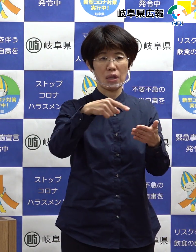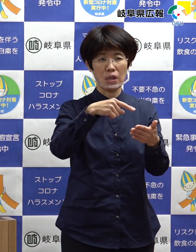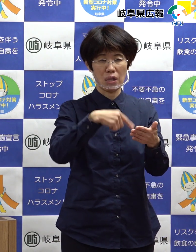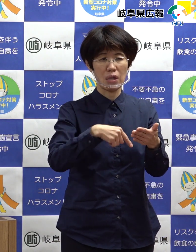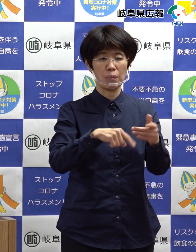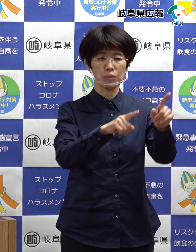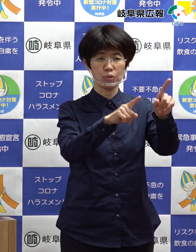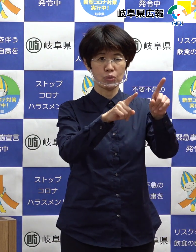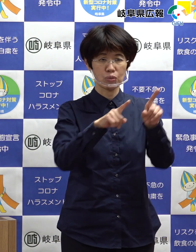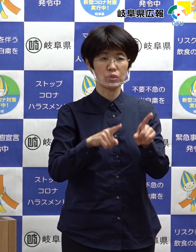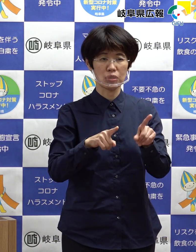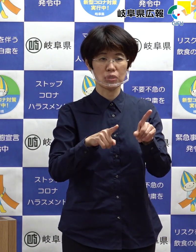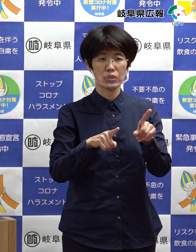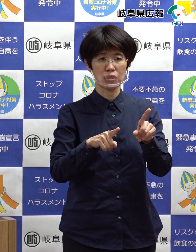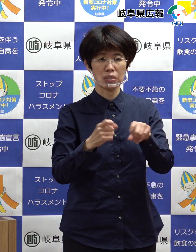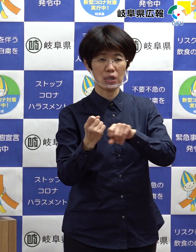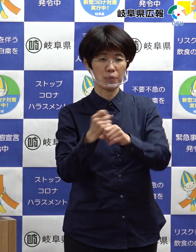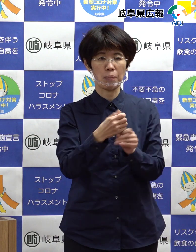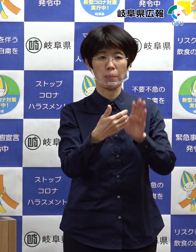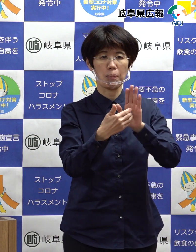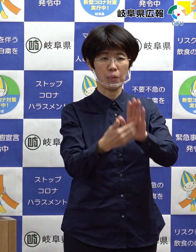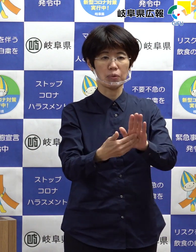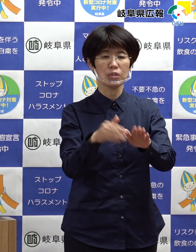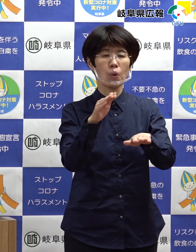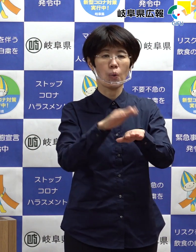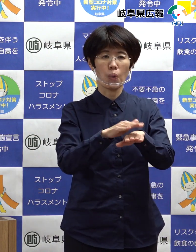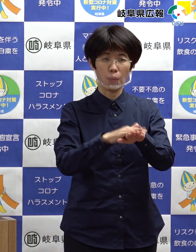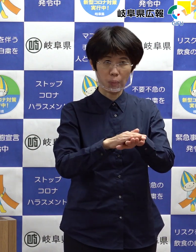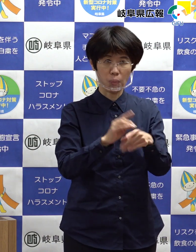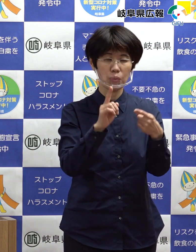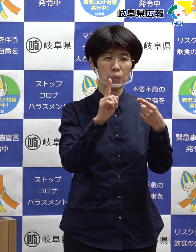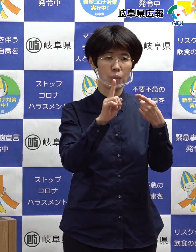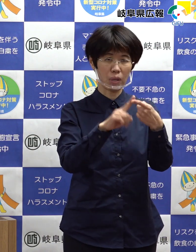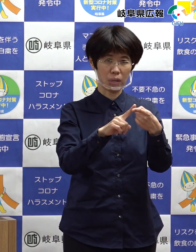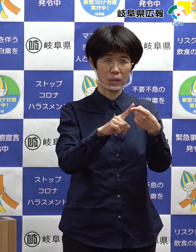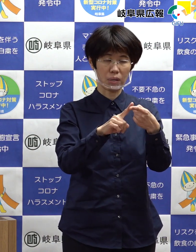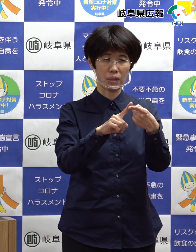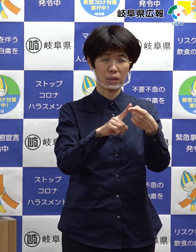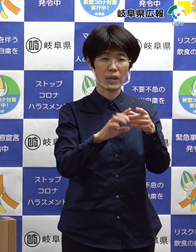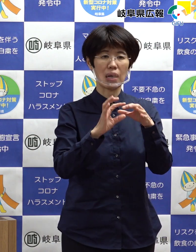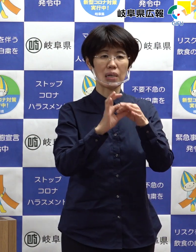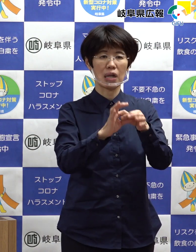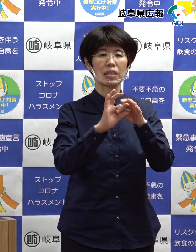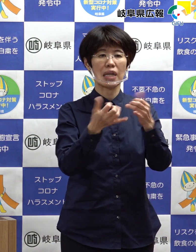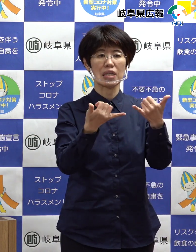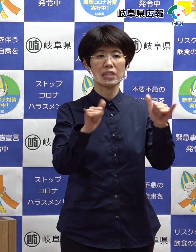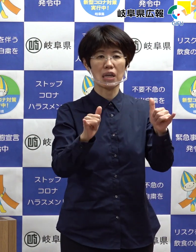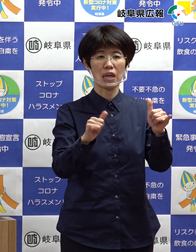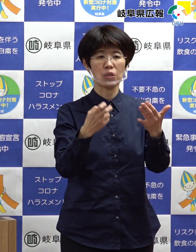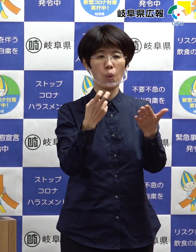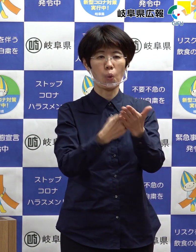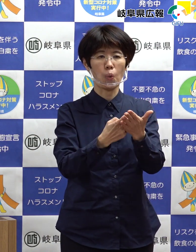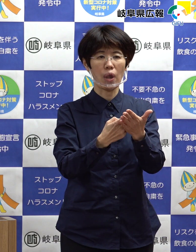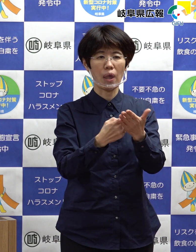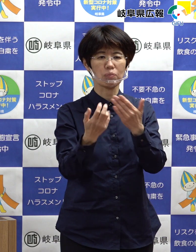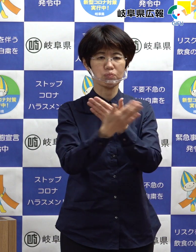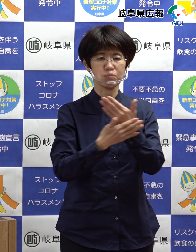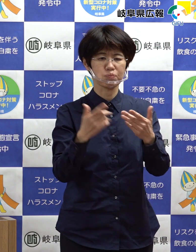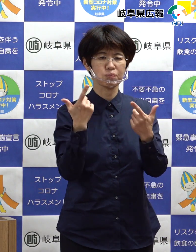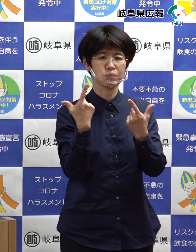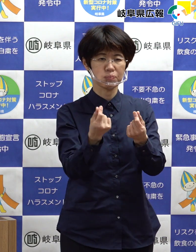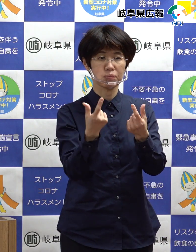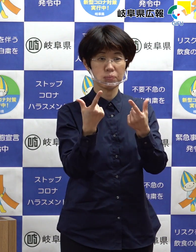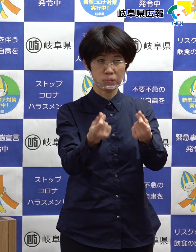これに基づいた再発防止策、あるいは関係者の法令遵守意識の徹底とかです